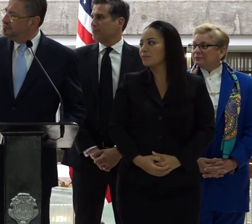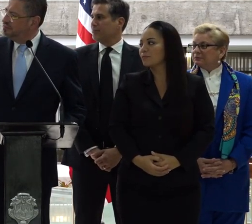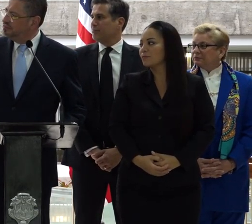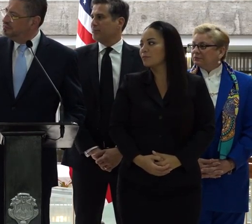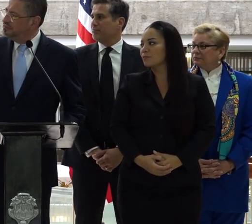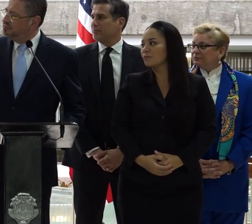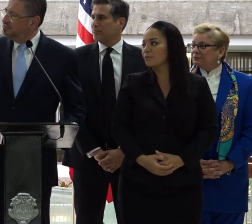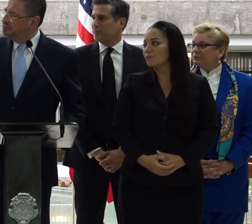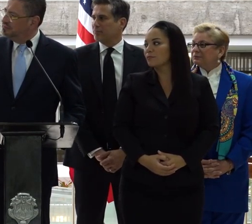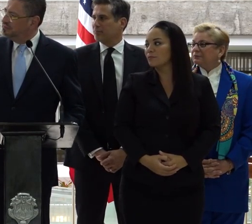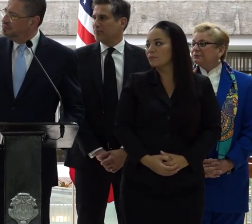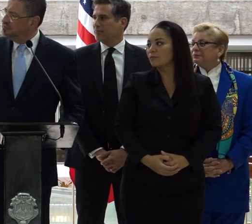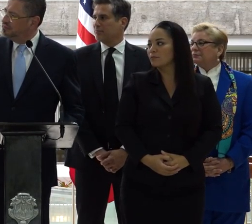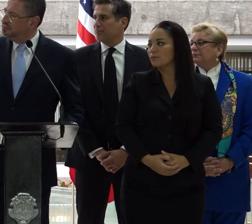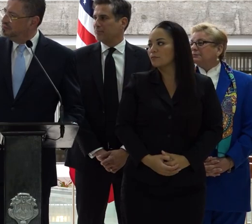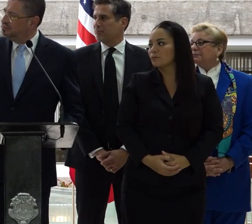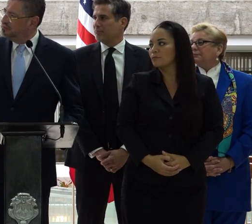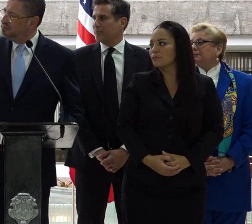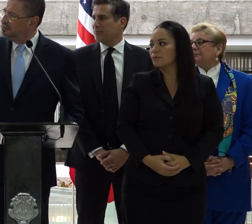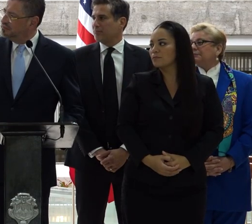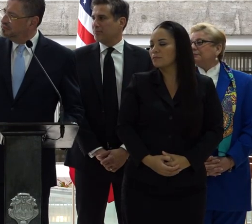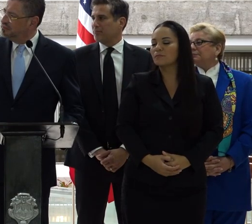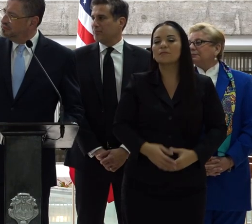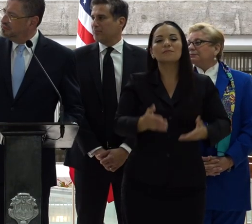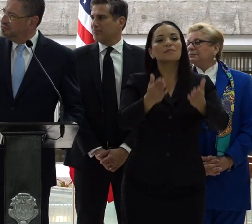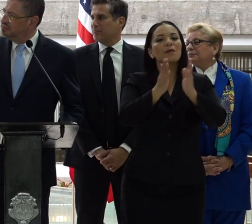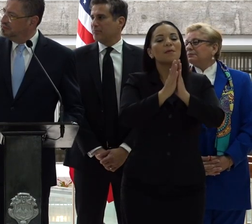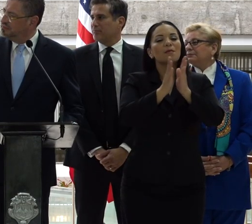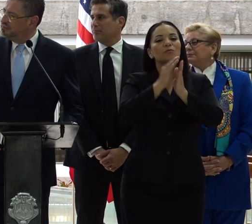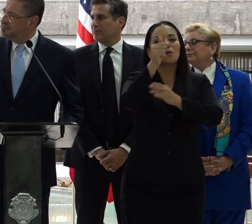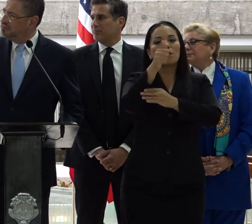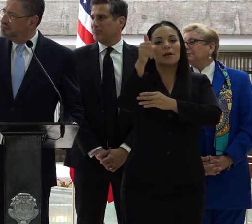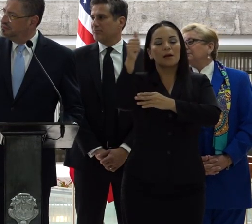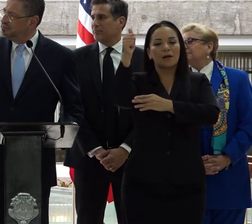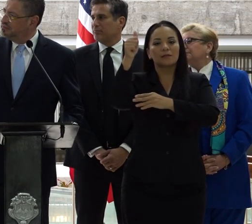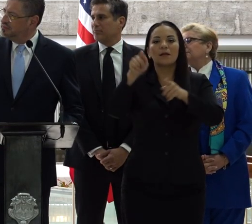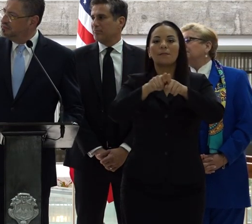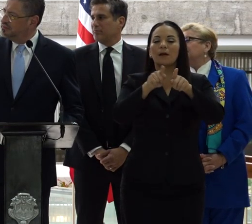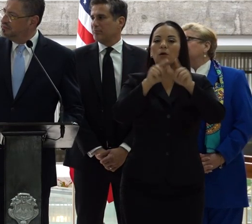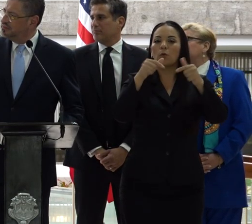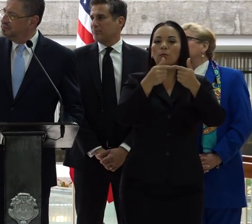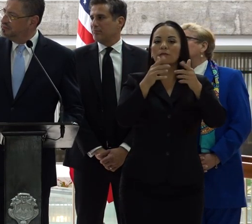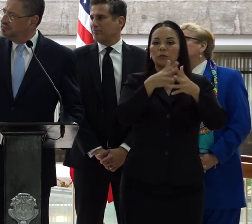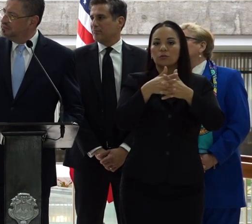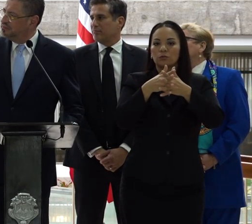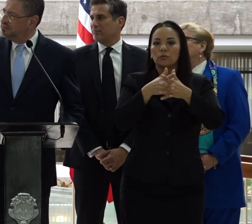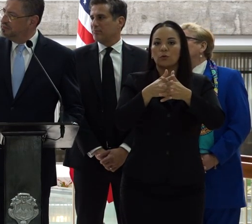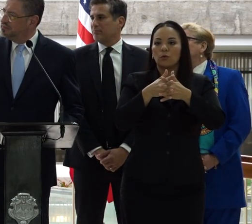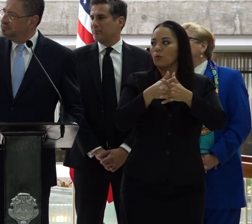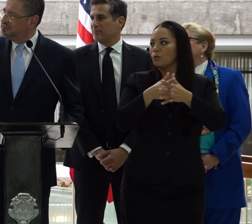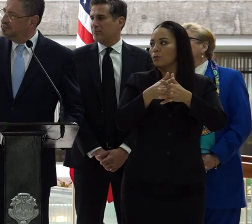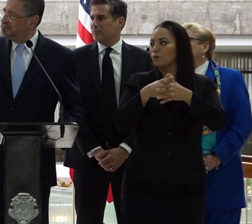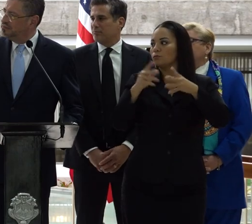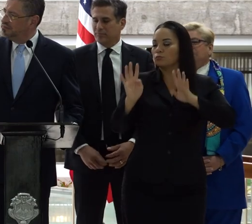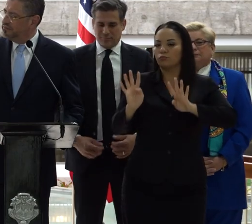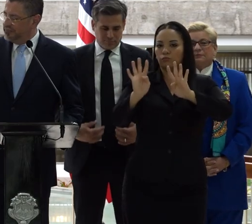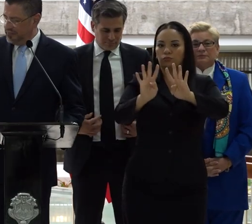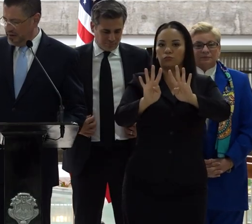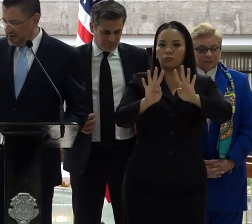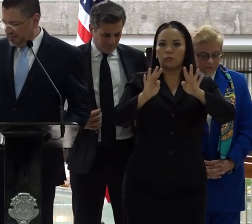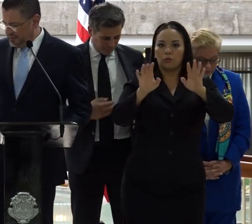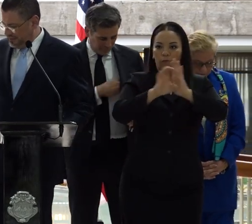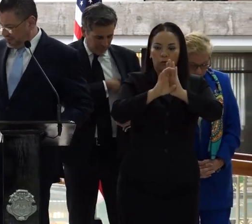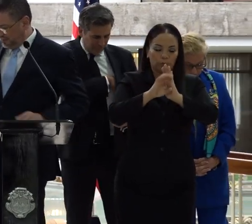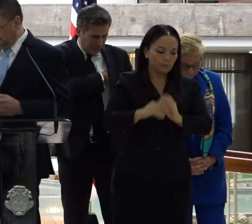Seguidamente le pediremos a Gerardo, también a los miembros de la delegación de Estados Unidos, que se adelanten un poquito a los podios para hacer la foto